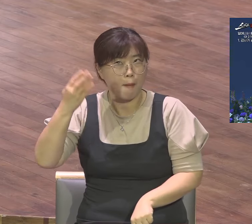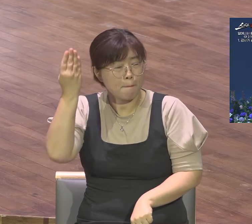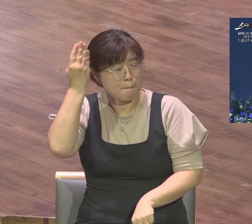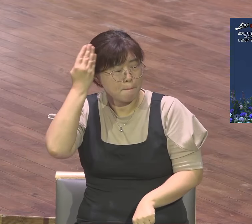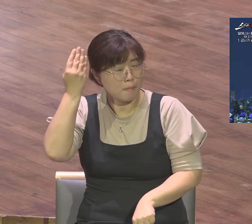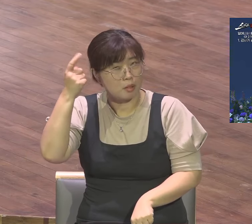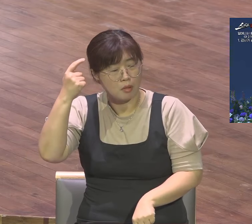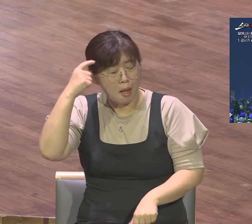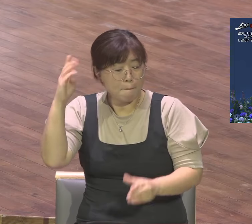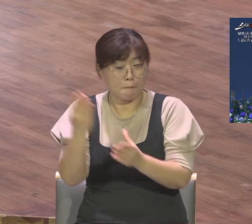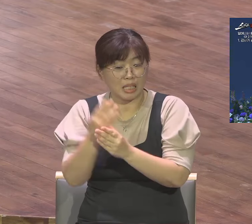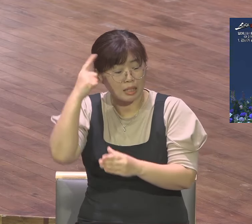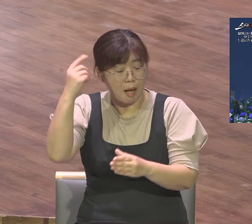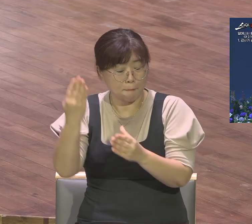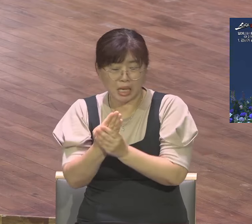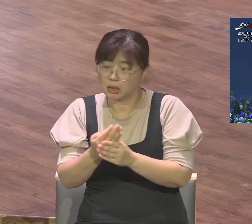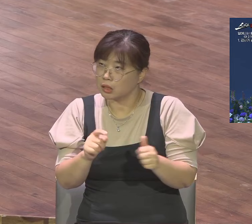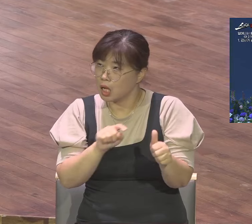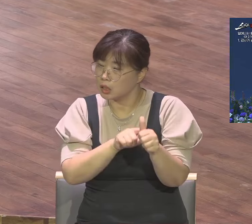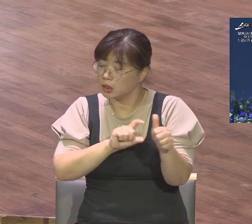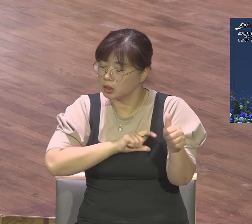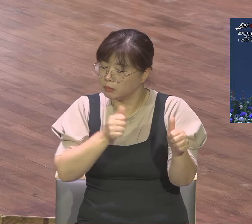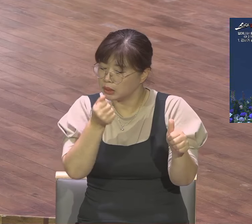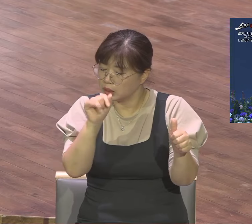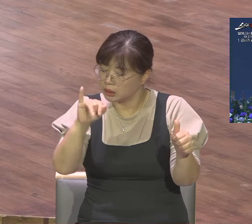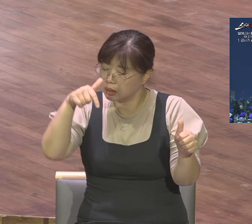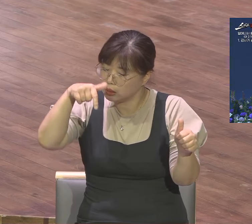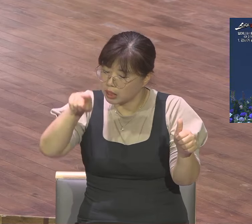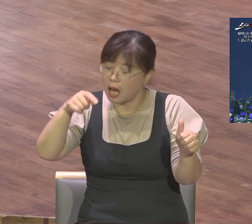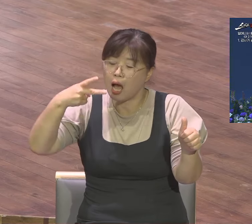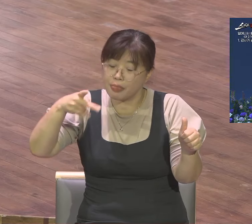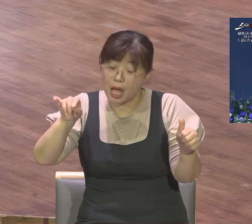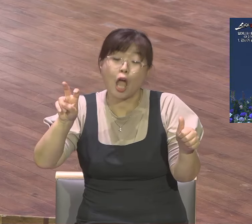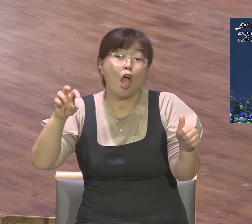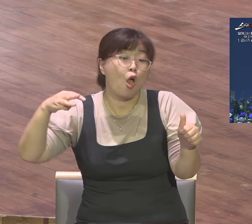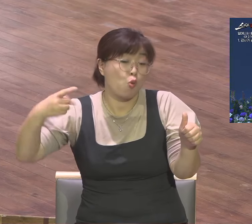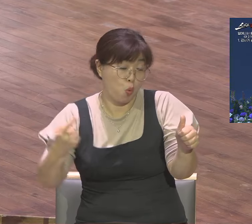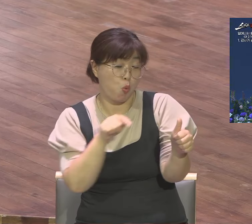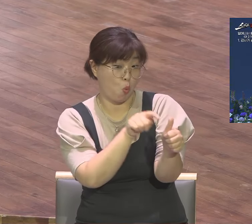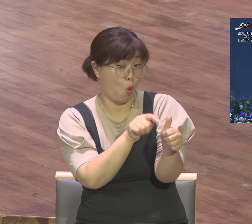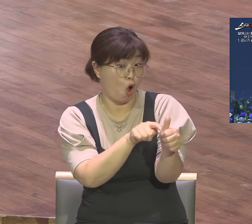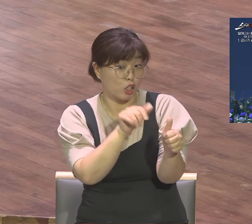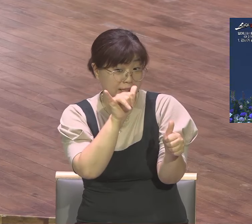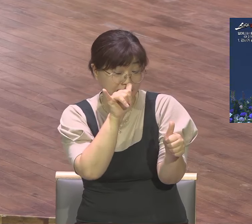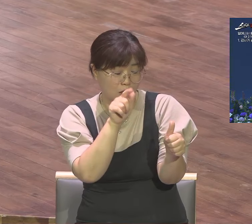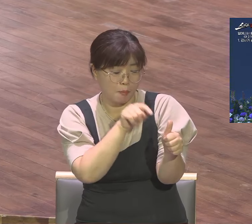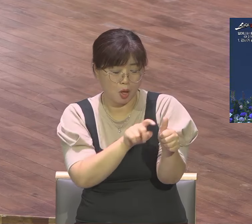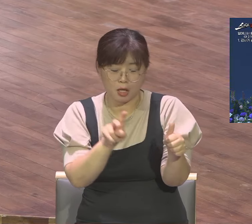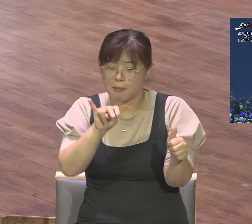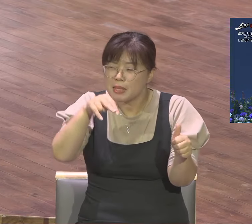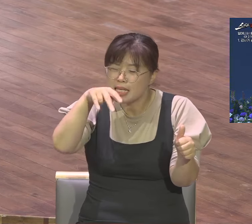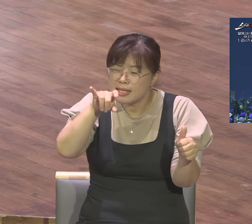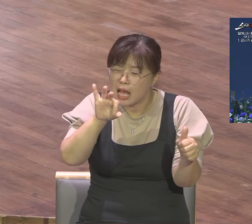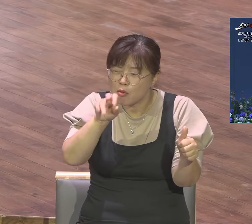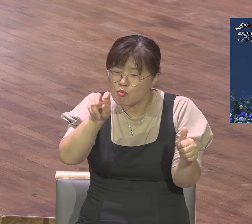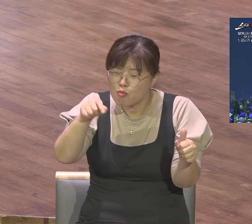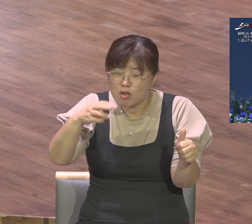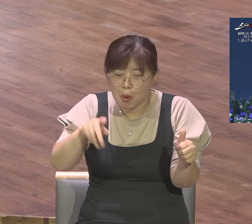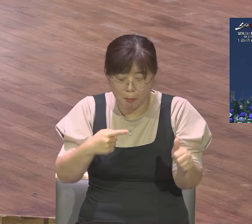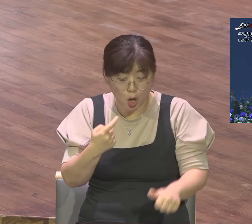히가데로우 박사라는 분이 나쁜 이 미생물 세계를 연구했어요. 미생물 세계를 연구하면 우리 몸 안에 있는